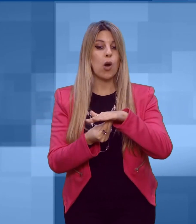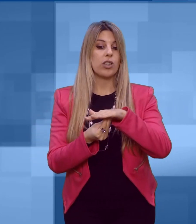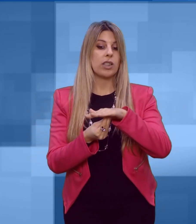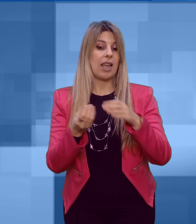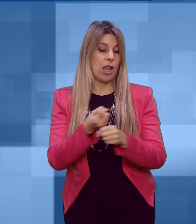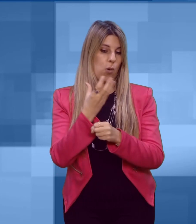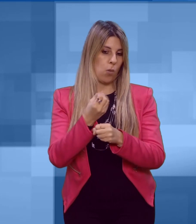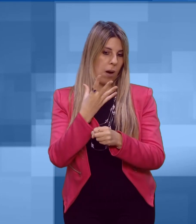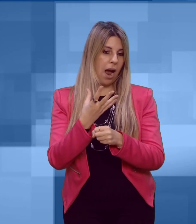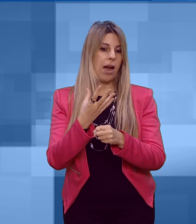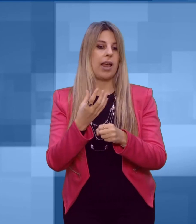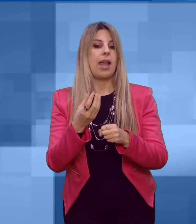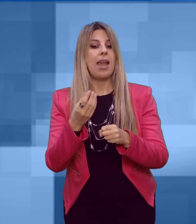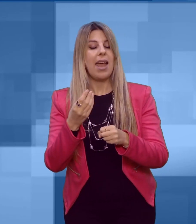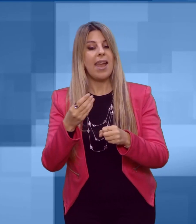utile per individuare i responsabili.